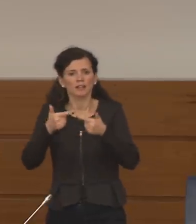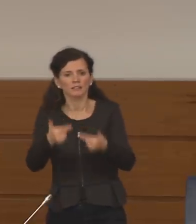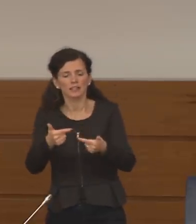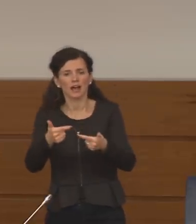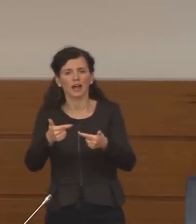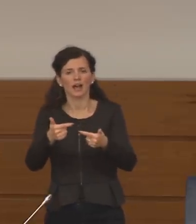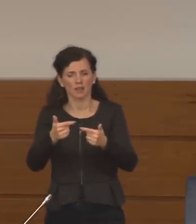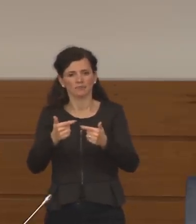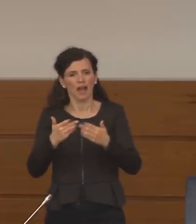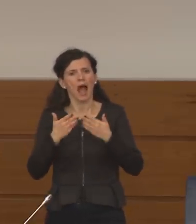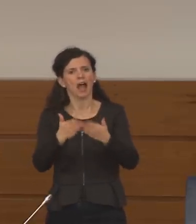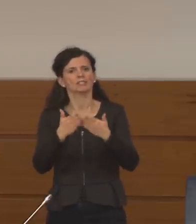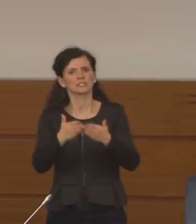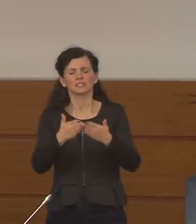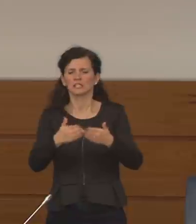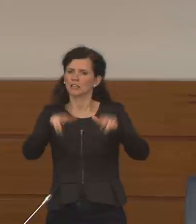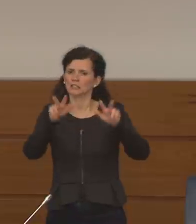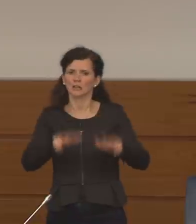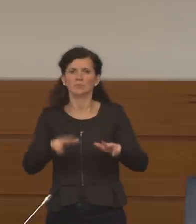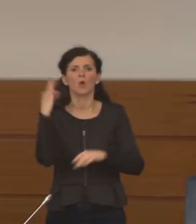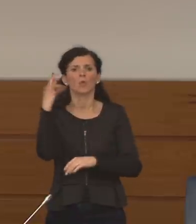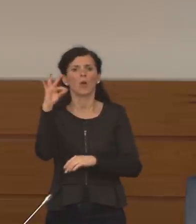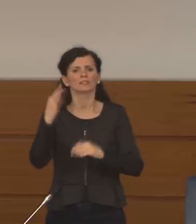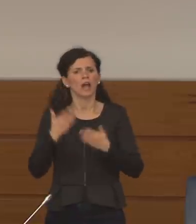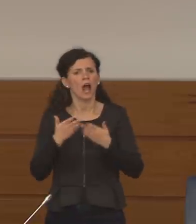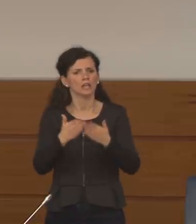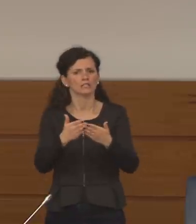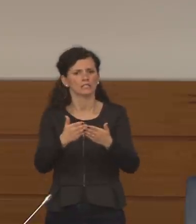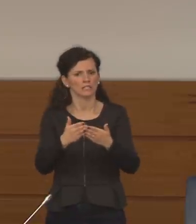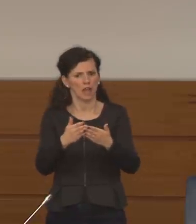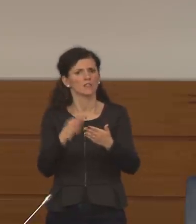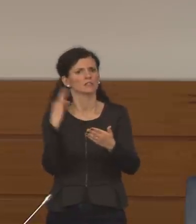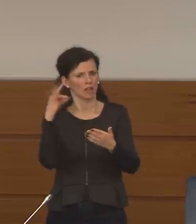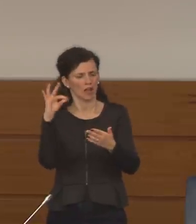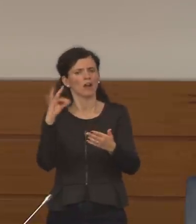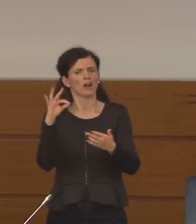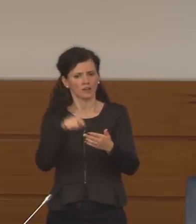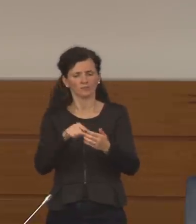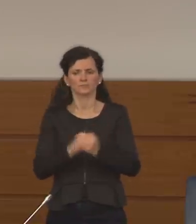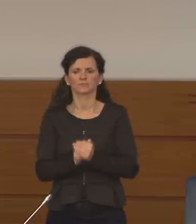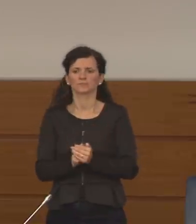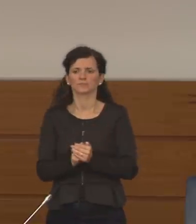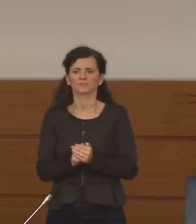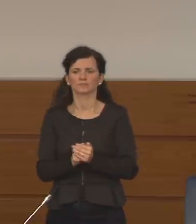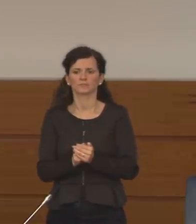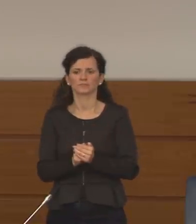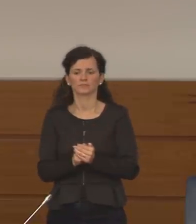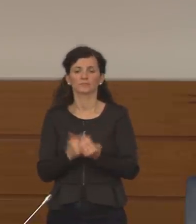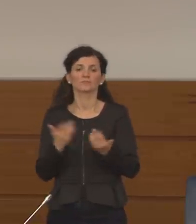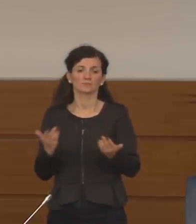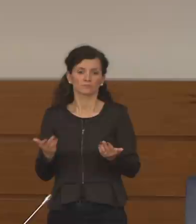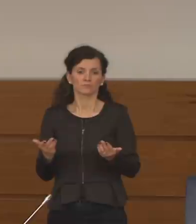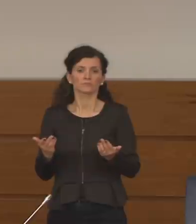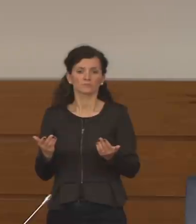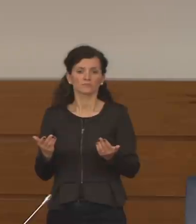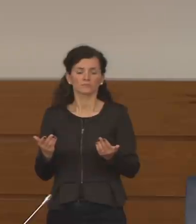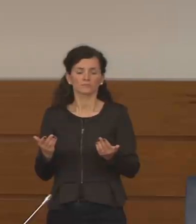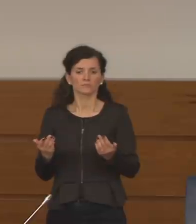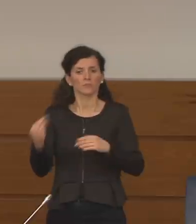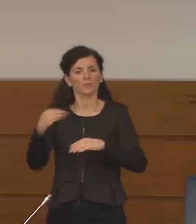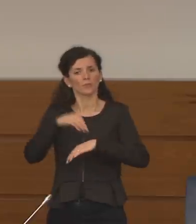livelli di assistenza di qualità dell'assistenza e anche un indicatore più generale